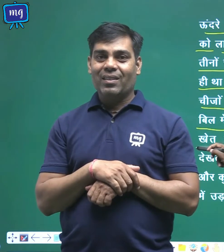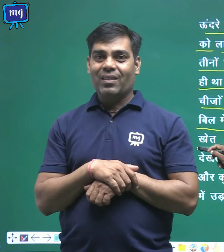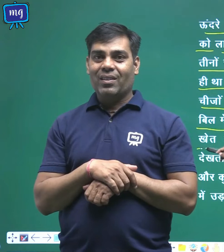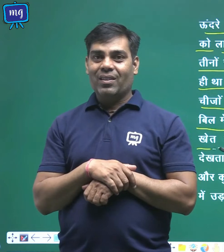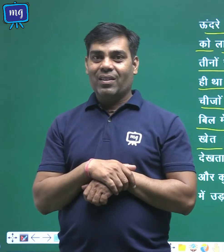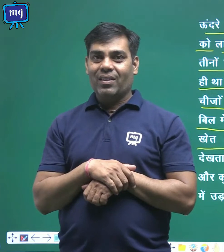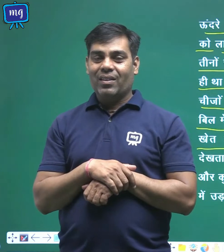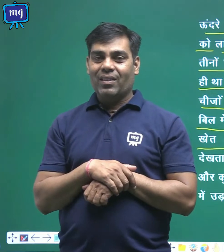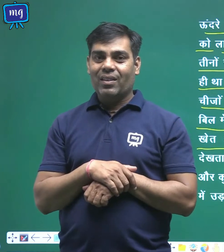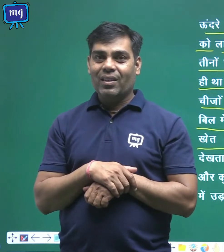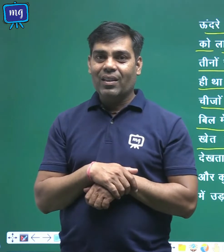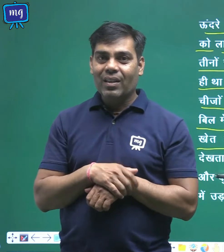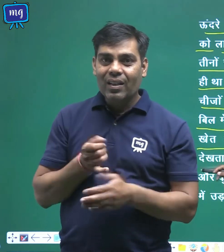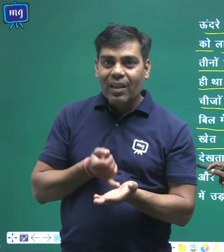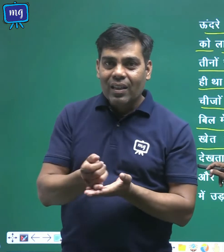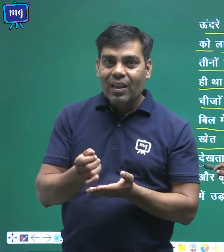खेत का मालिक